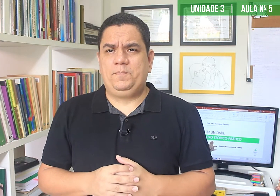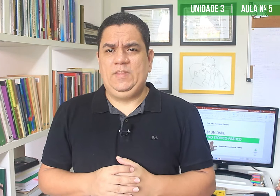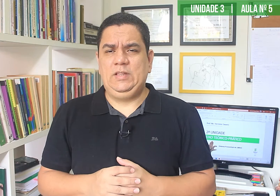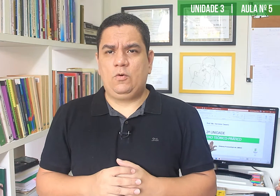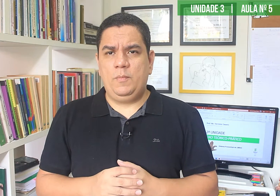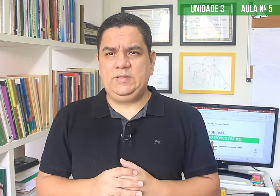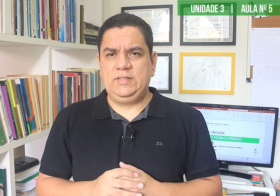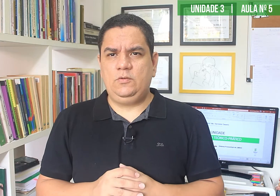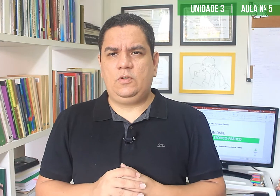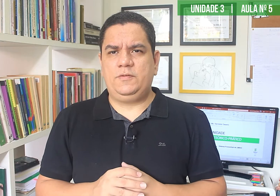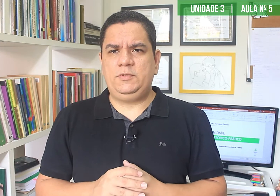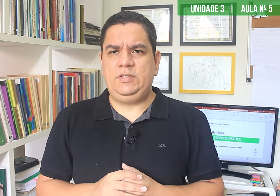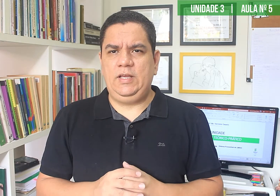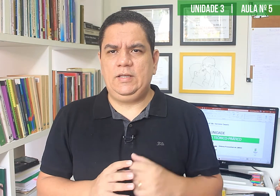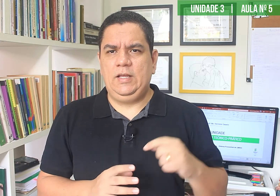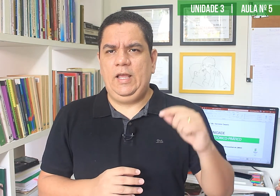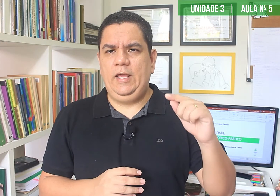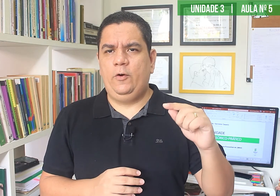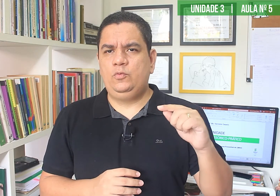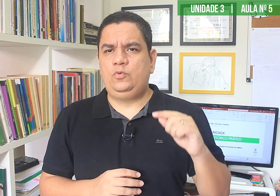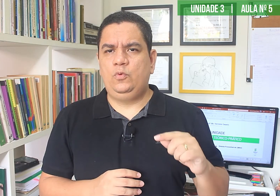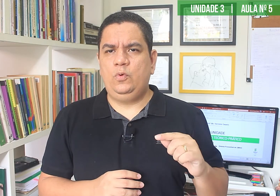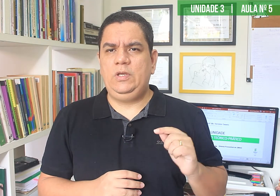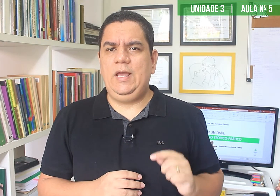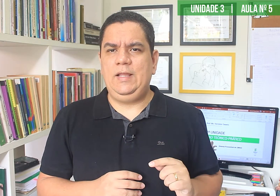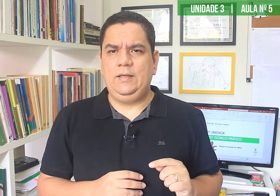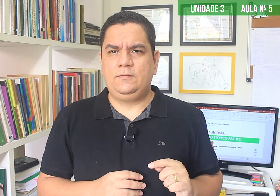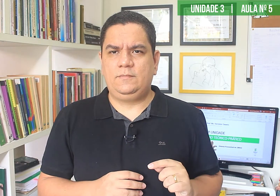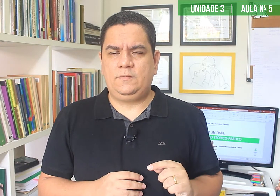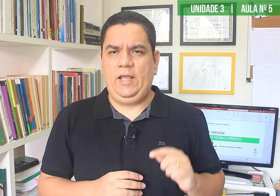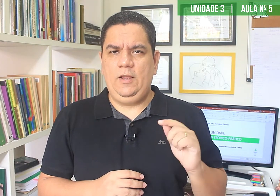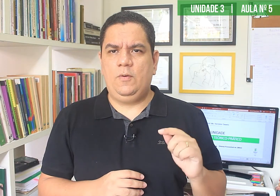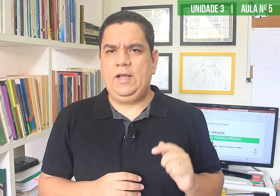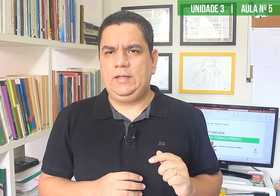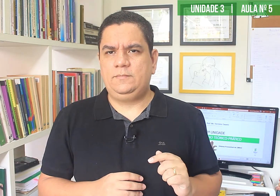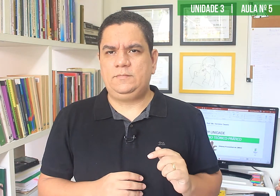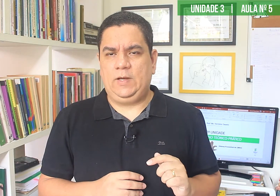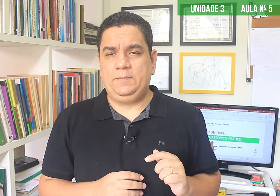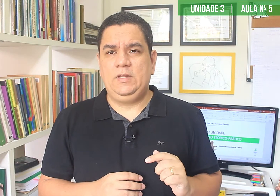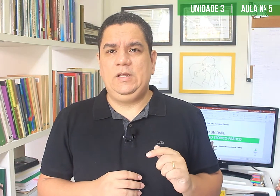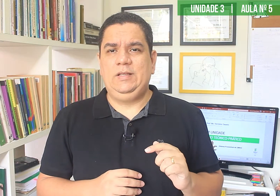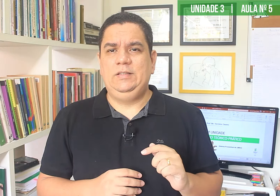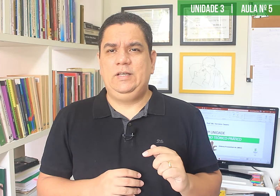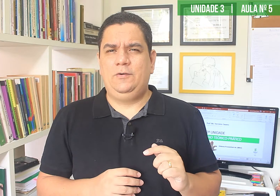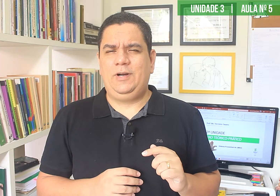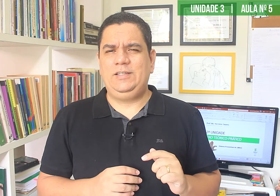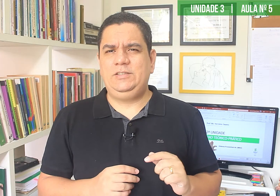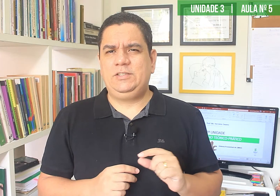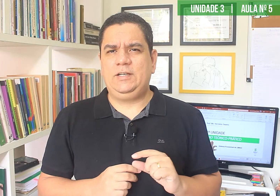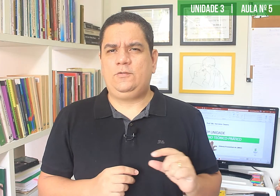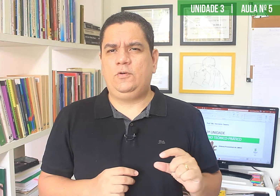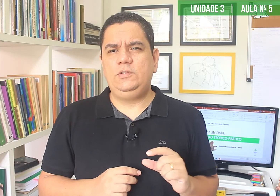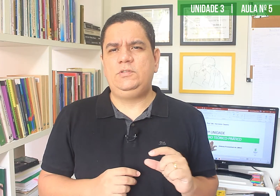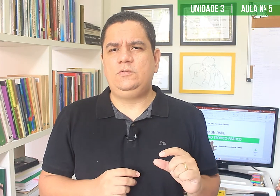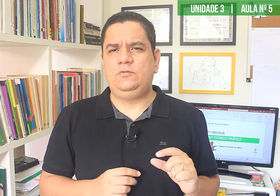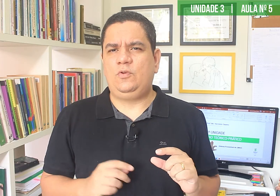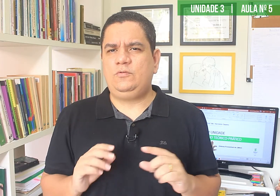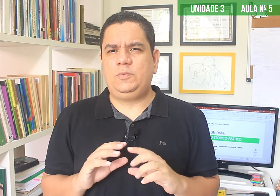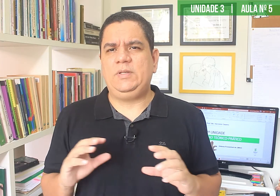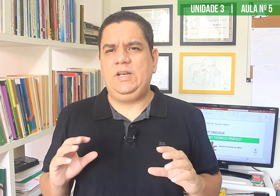Então, começando, nós vamos ter eu, tu e ele ou ela, tá? Então, nas descrições de todos os materiais de